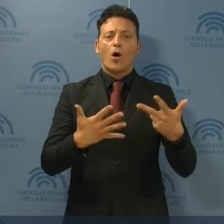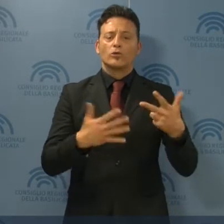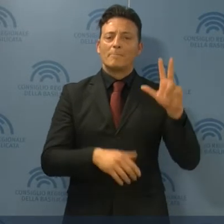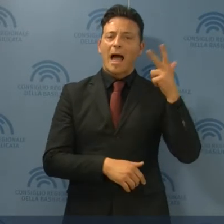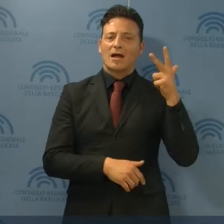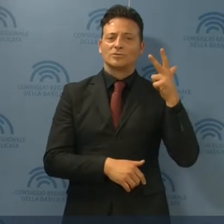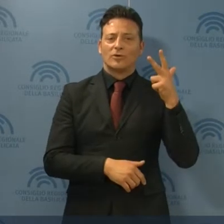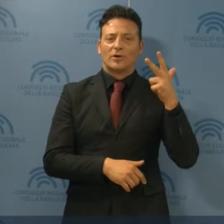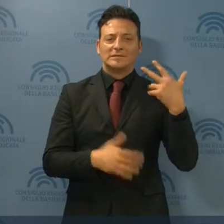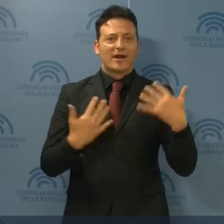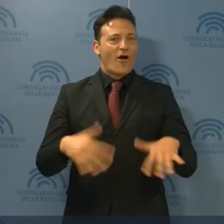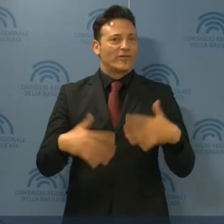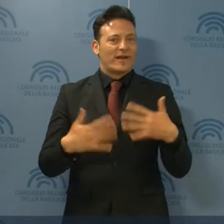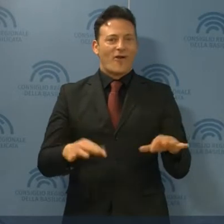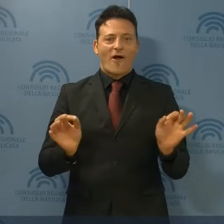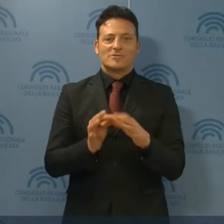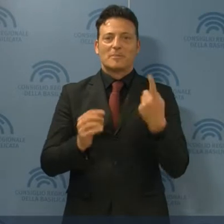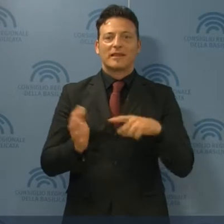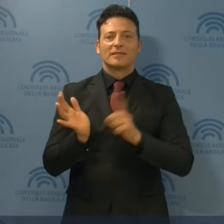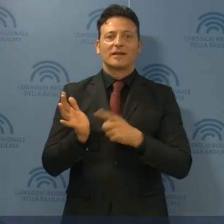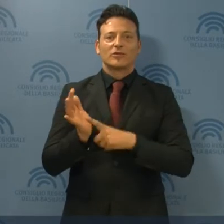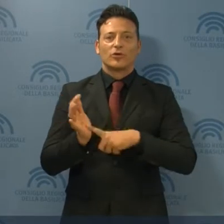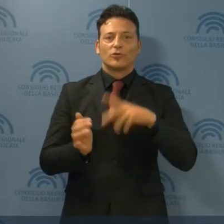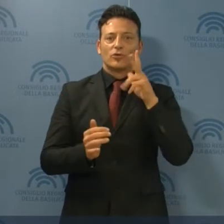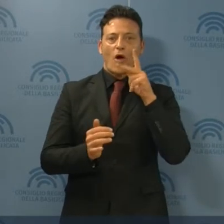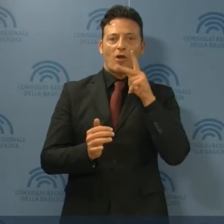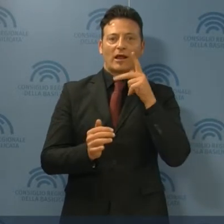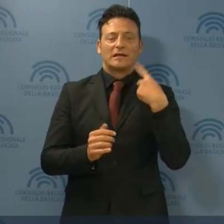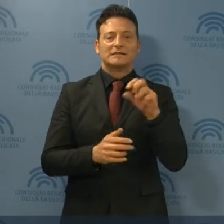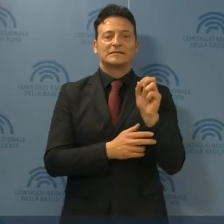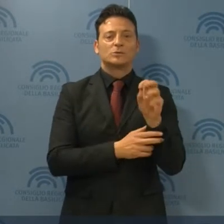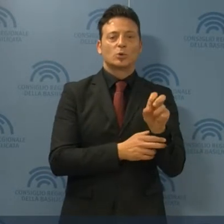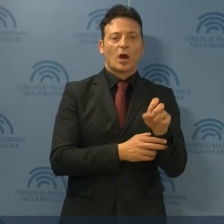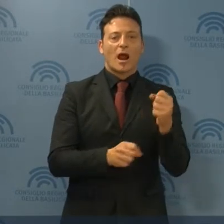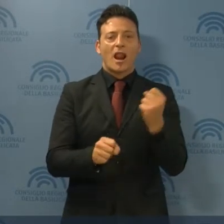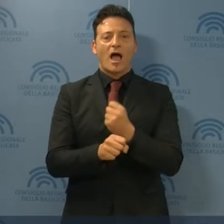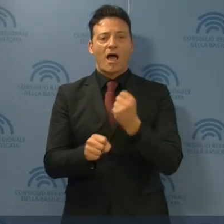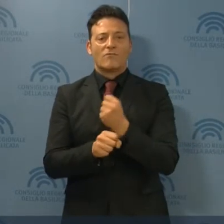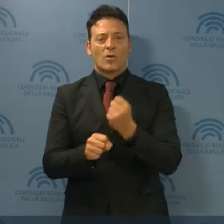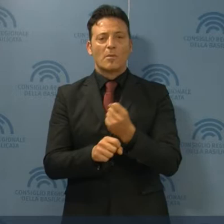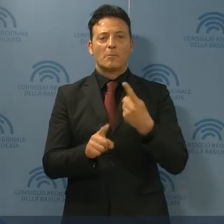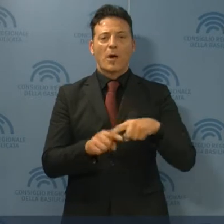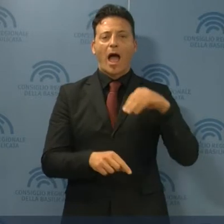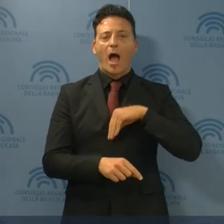occasione per affermare il diritto delle donne all'istruzione al lavoro all'autodeterminazione